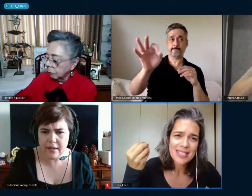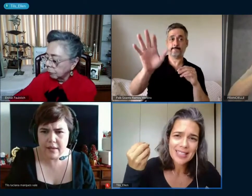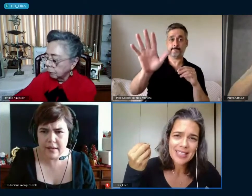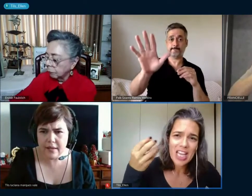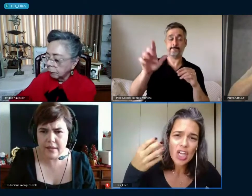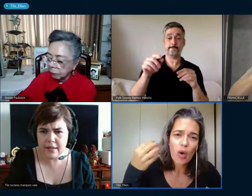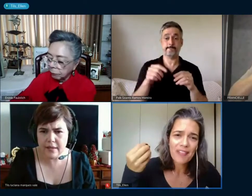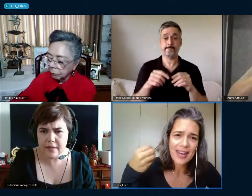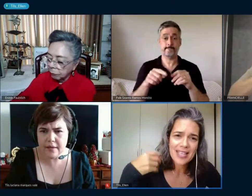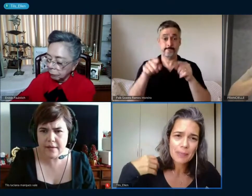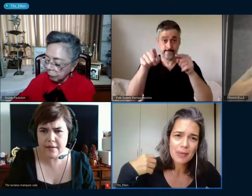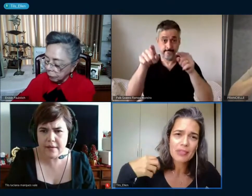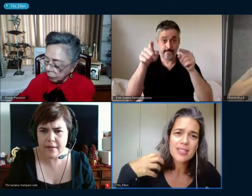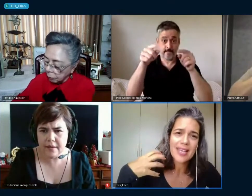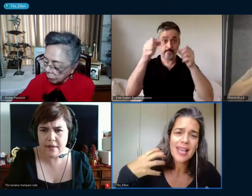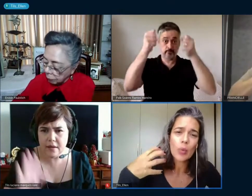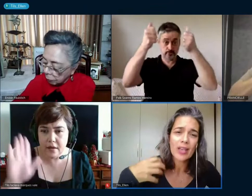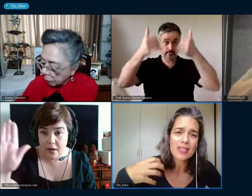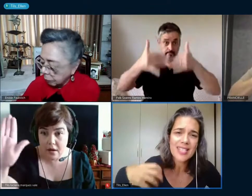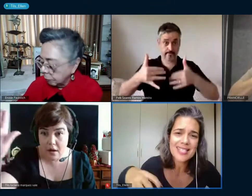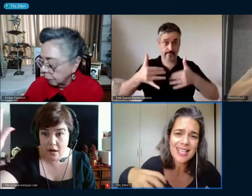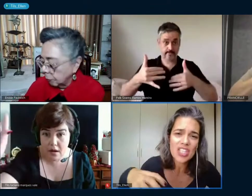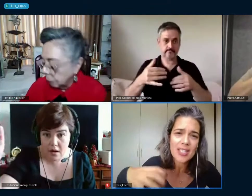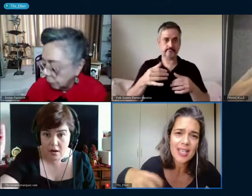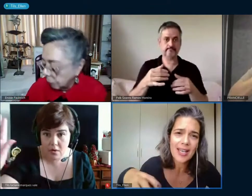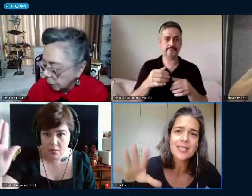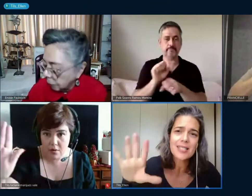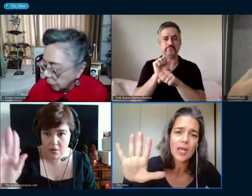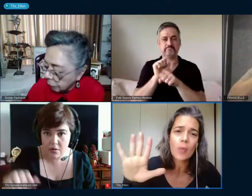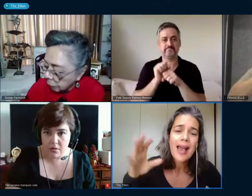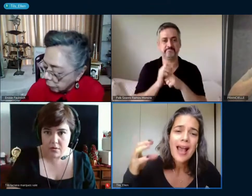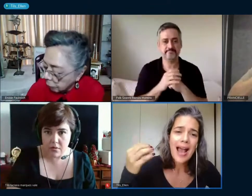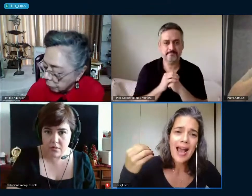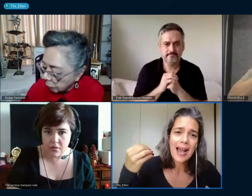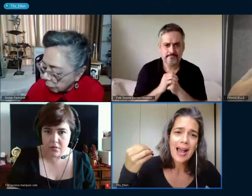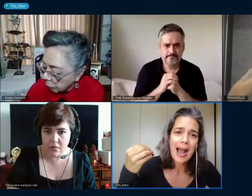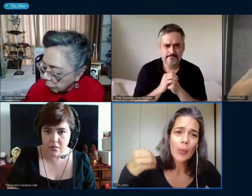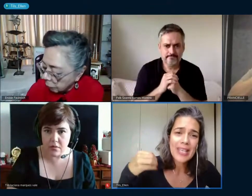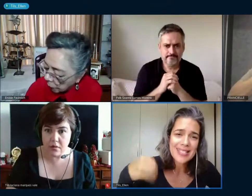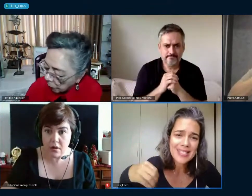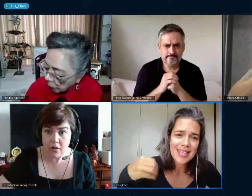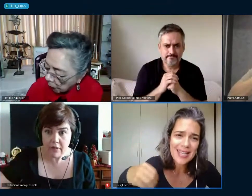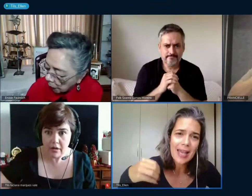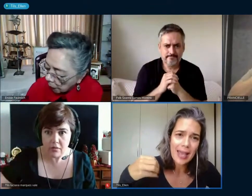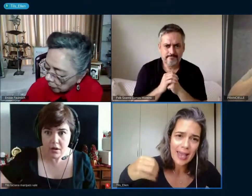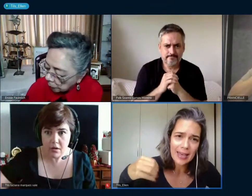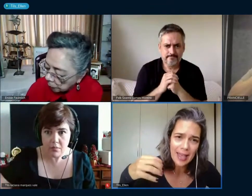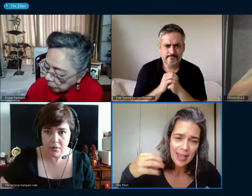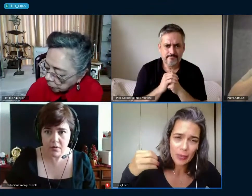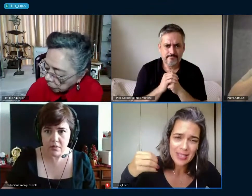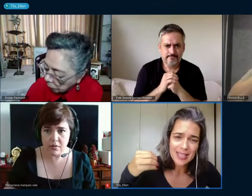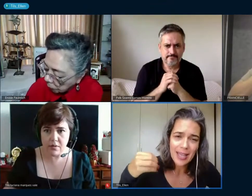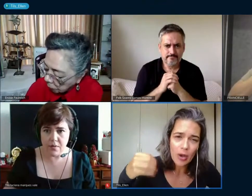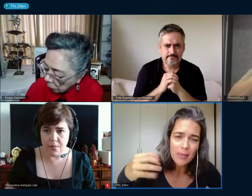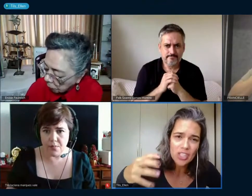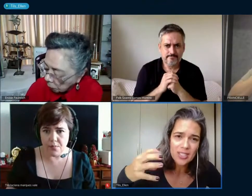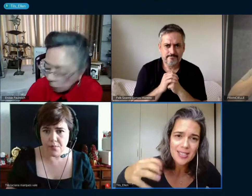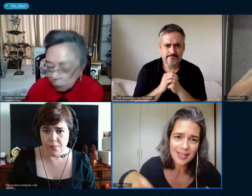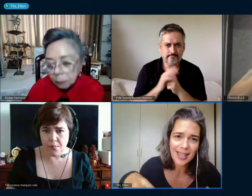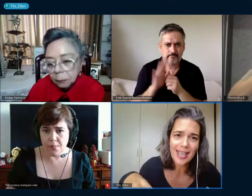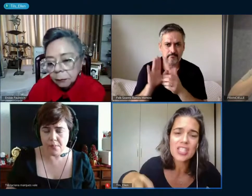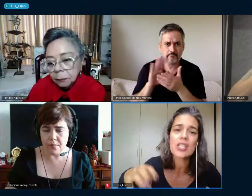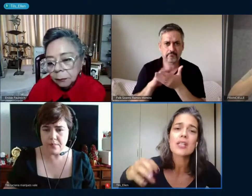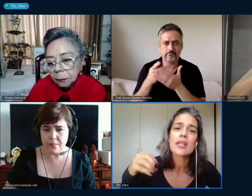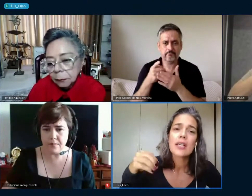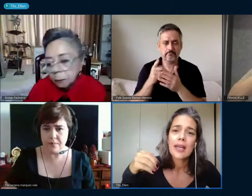O que a palavra estratégia oferece para você? O que, que você sente em relação ao que seria, o que seria realmente